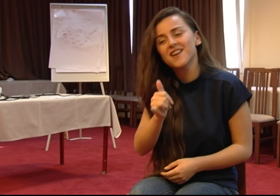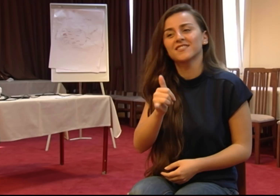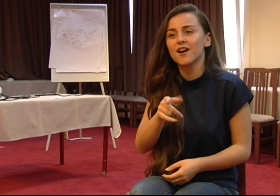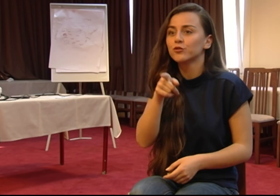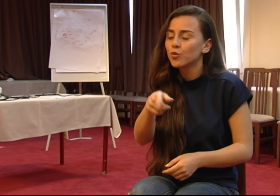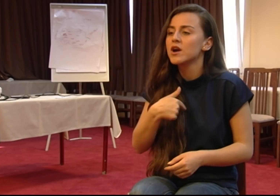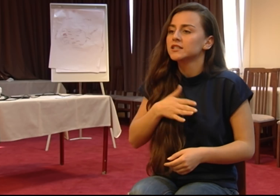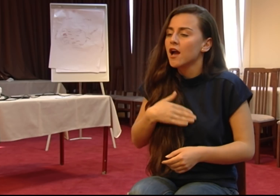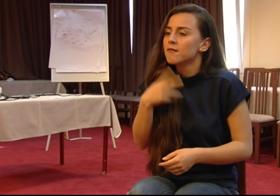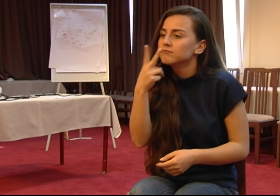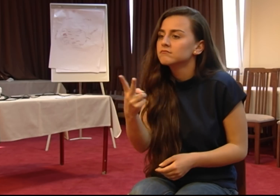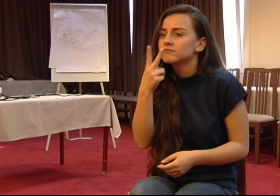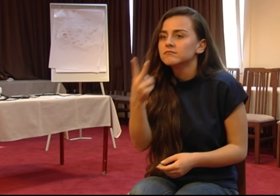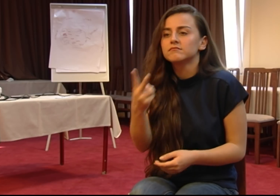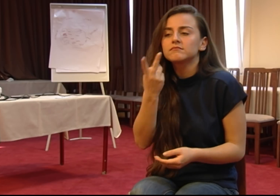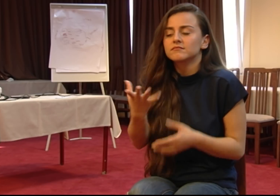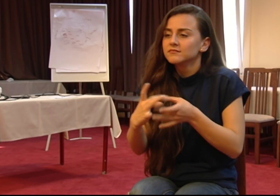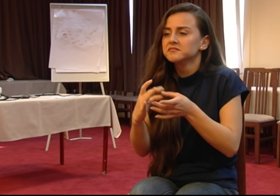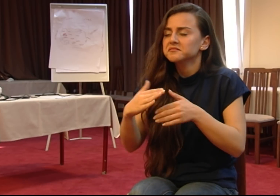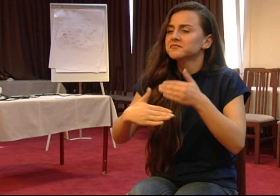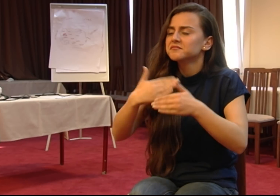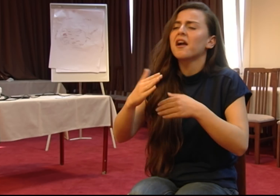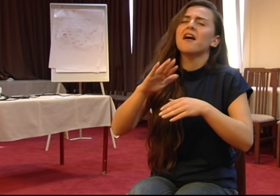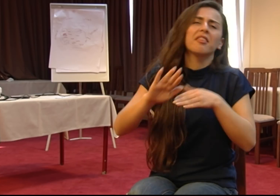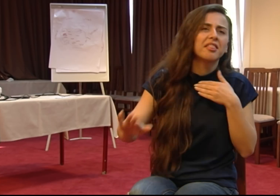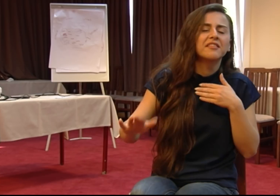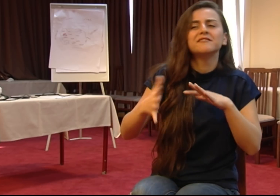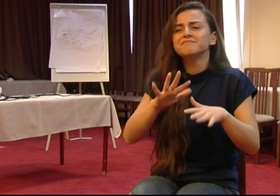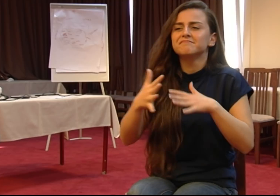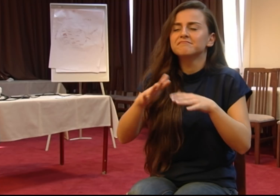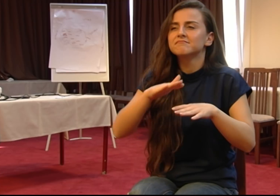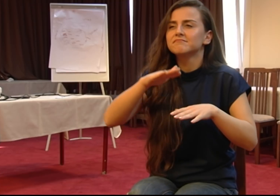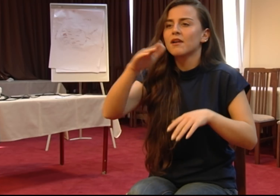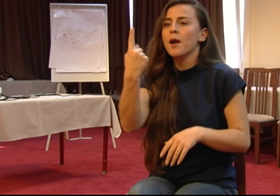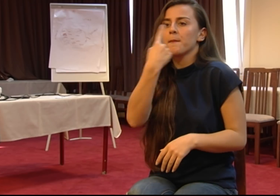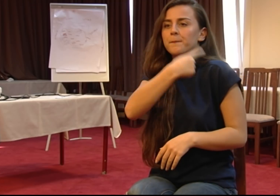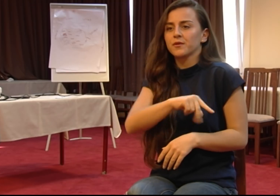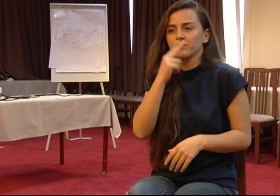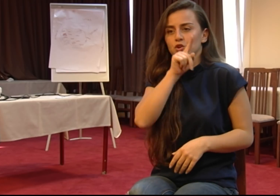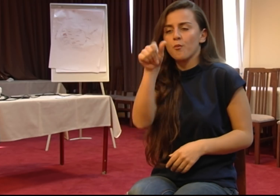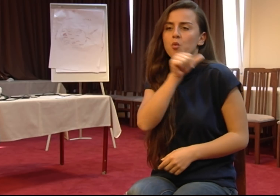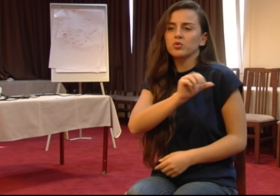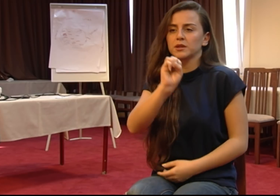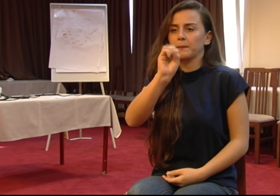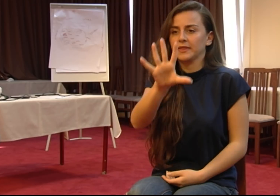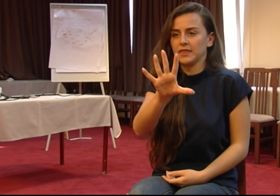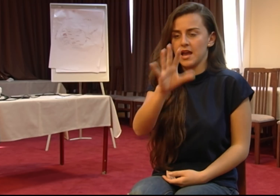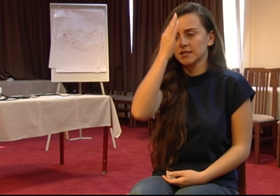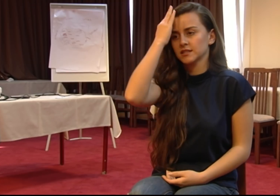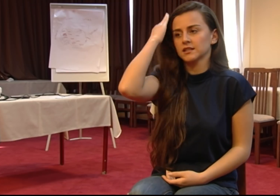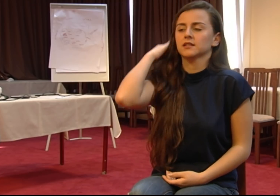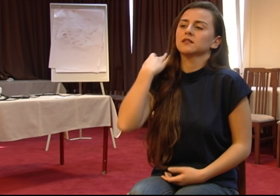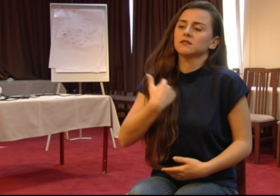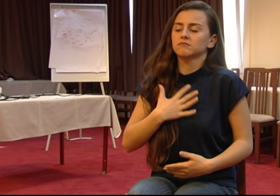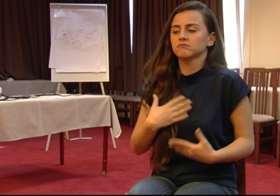во црква и таа имаше големо познавање од Библијата. Како одминуваше времето? Стасав да учам една година средно во